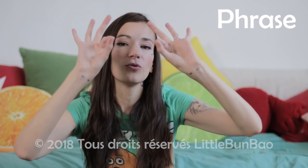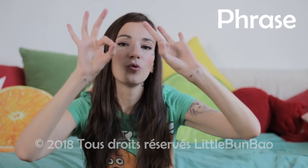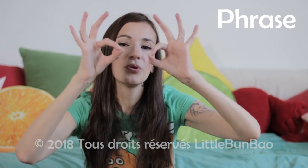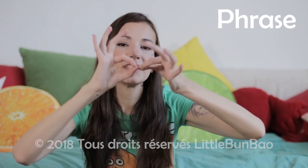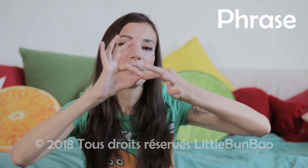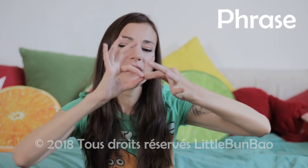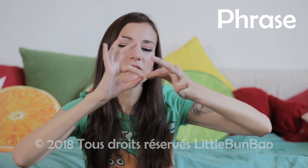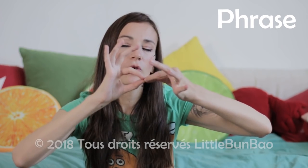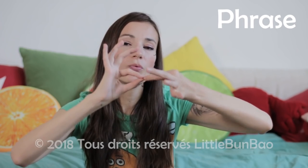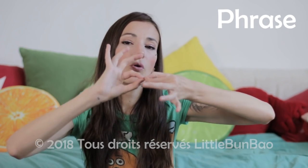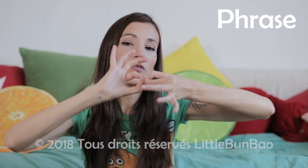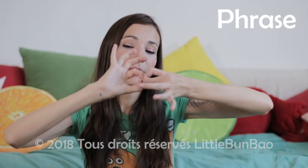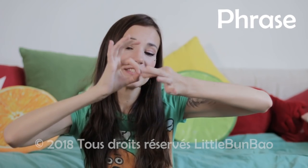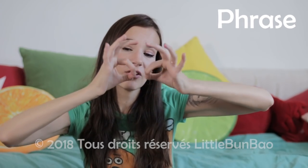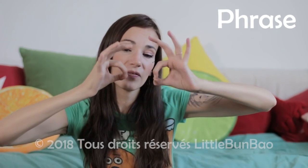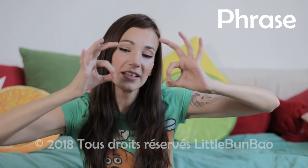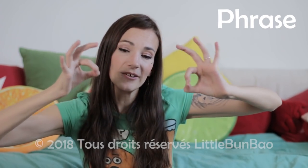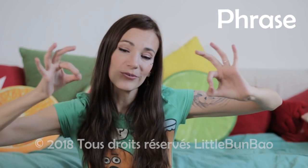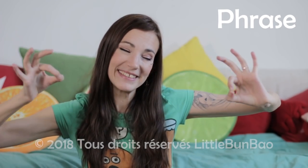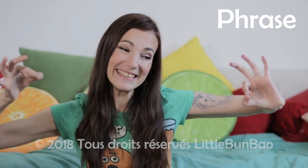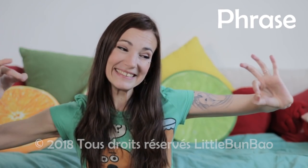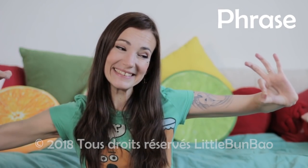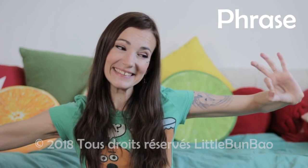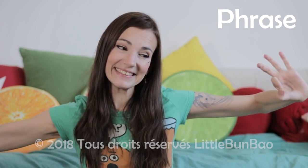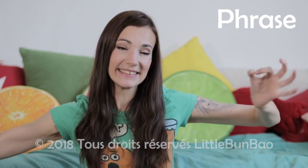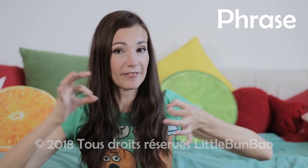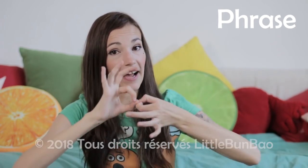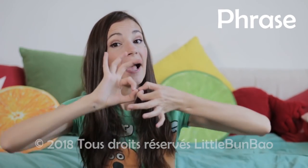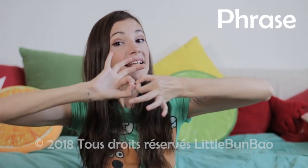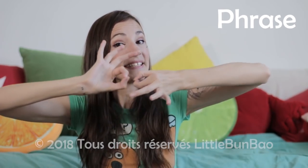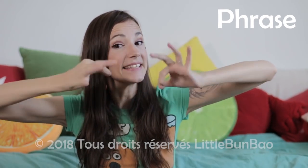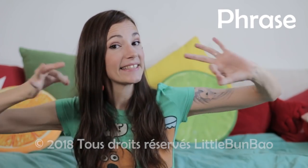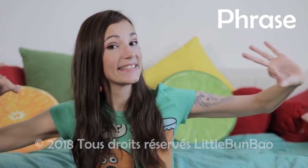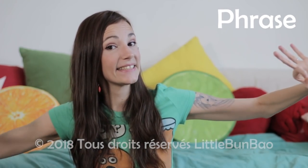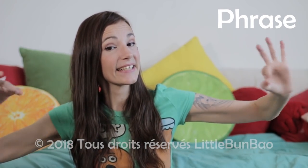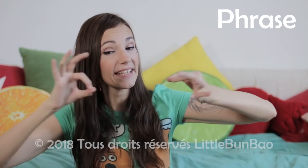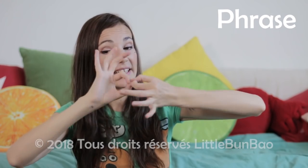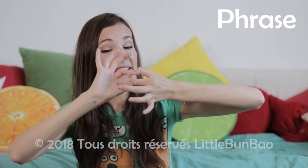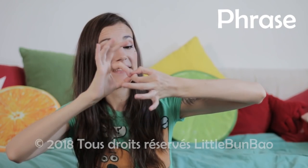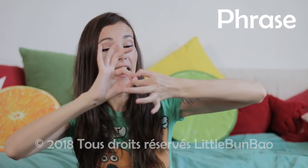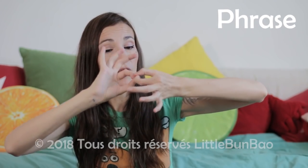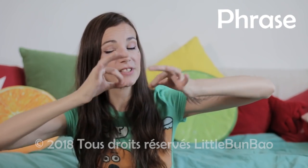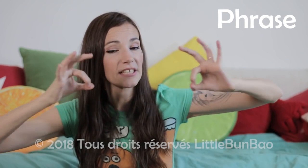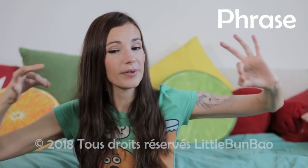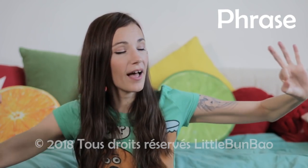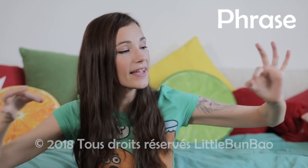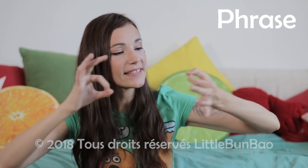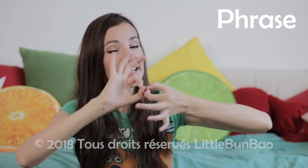nos petites pinces. Au bout, on imagine un fil que l'on tire. Voilà. C'est tirer, c'est ça. On tire bien. Et c'est